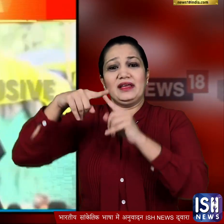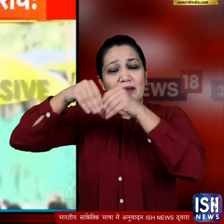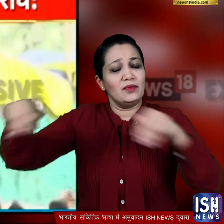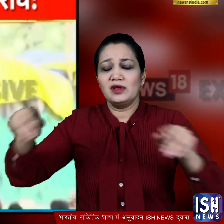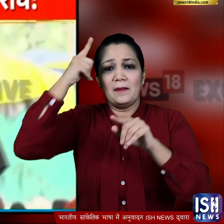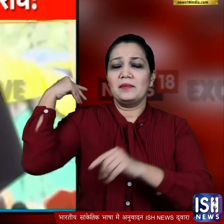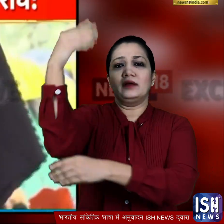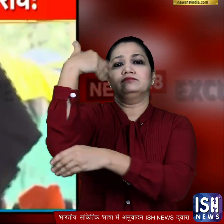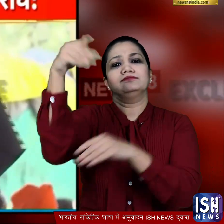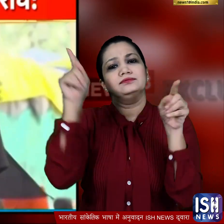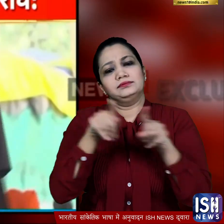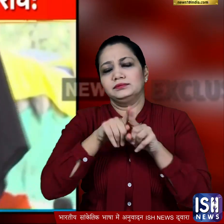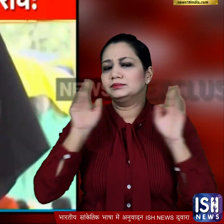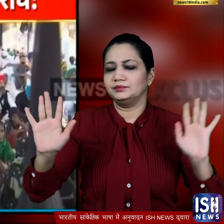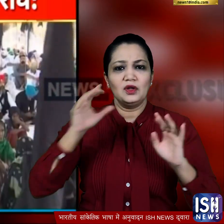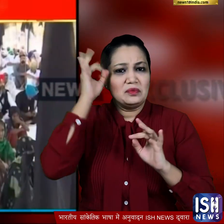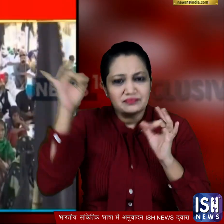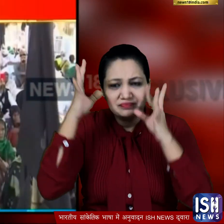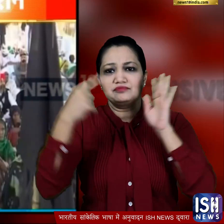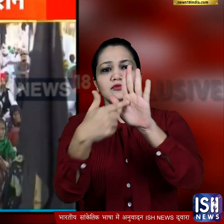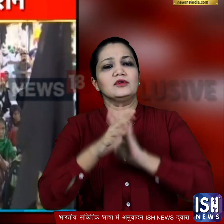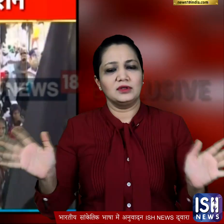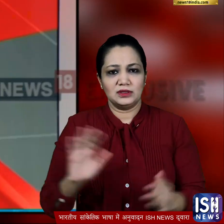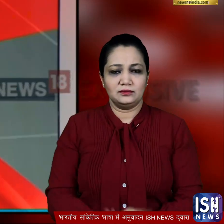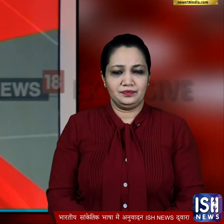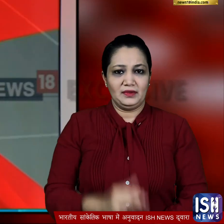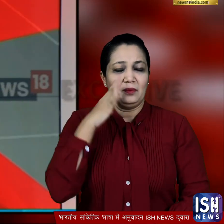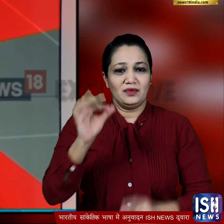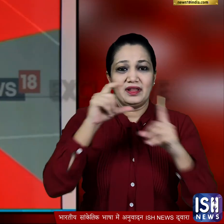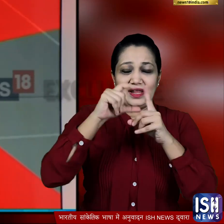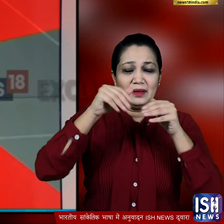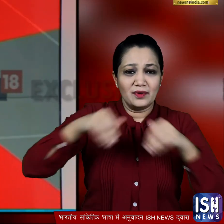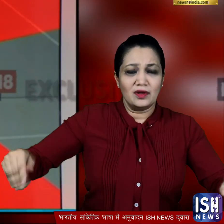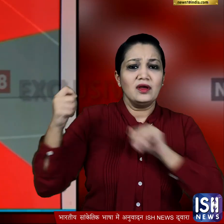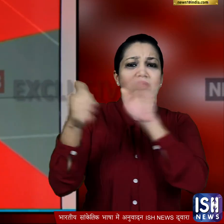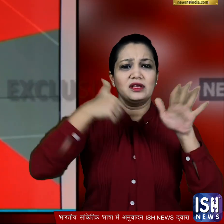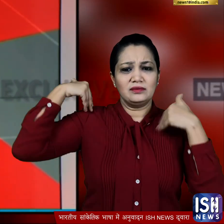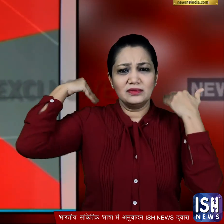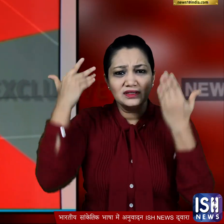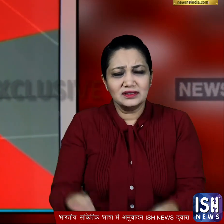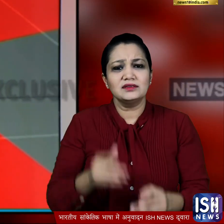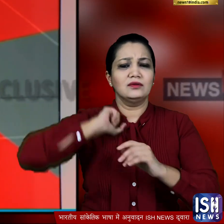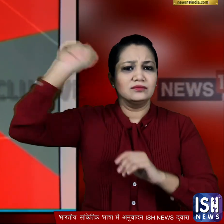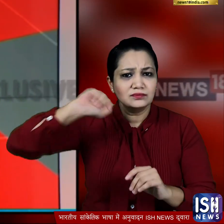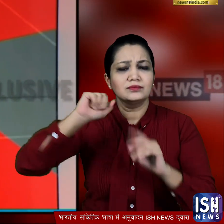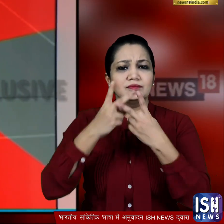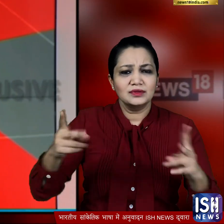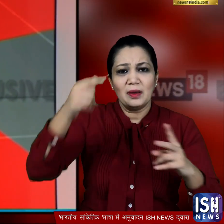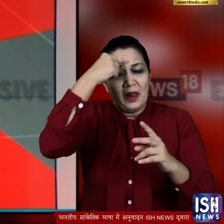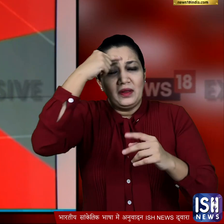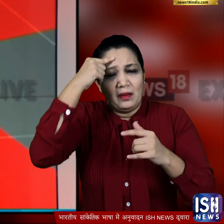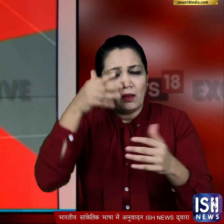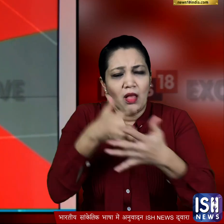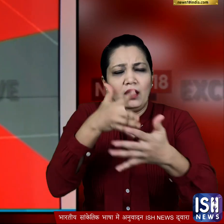भी काले झंडों के जरिए किसान संगठनों ने अपनी नाराजगी जताई। सौ बात की बात यह कि दिल्ली बॉर्डर पर 6 महीने से किसानों के धरने की वजह